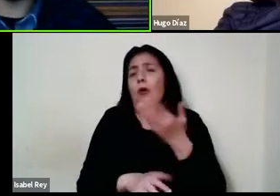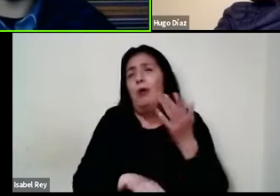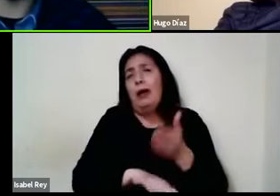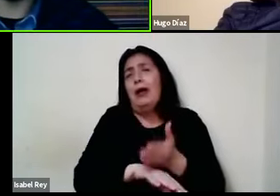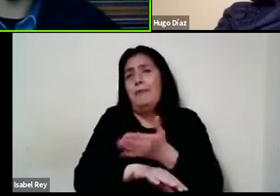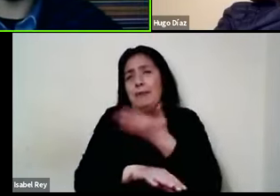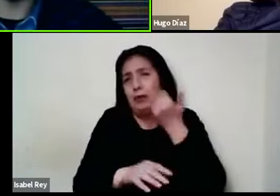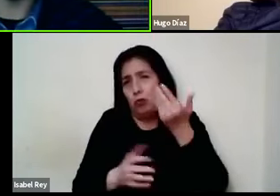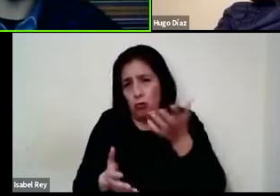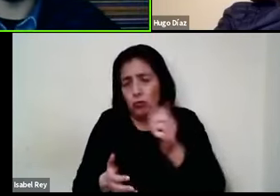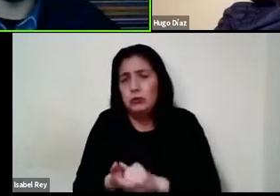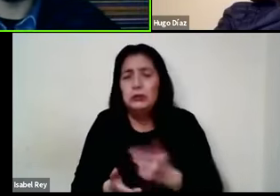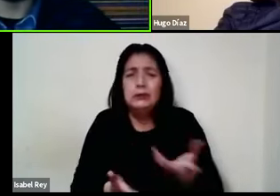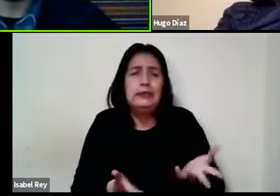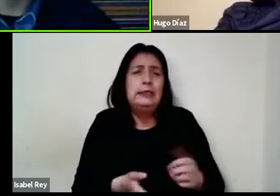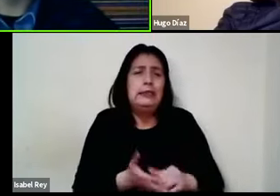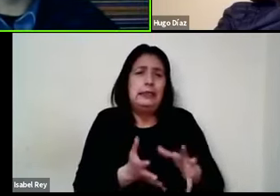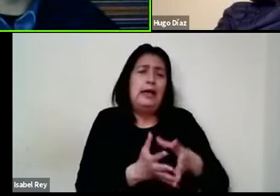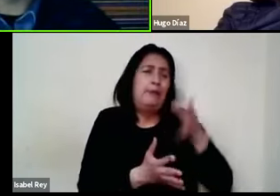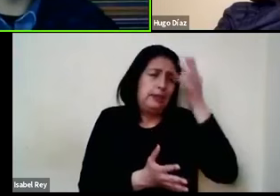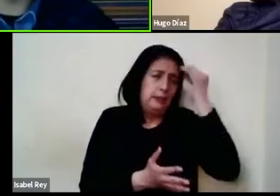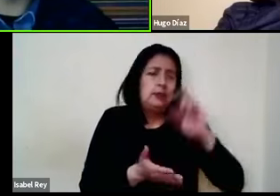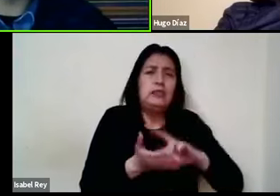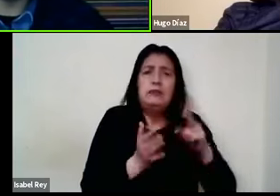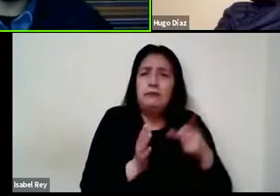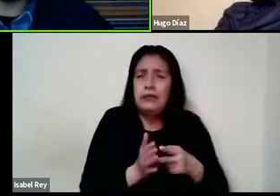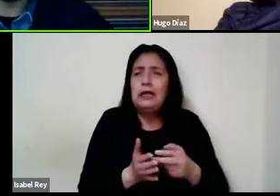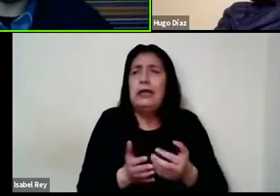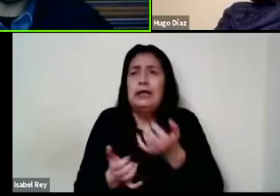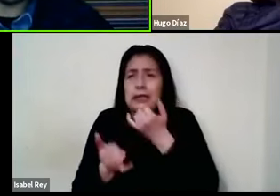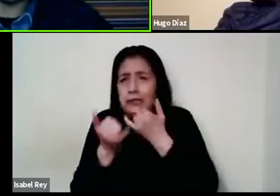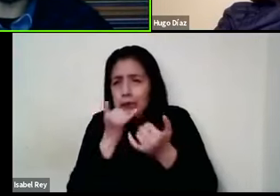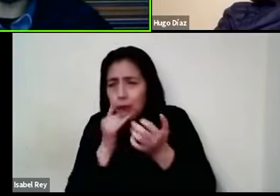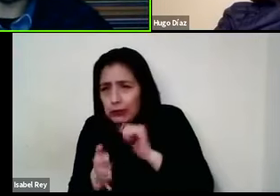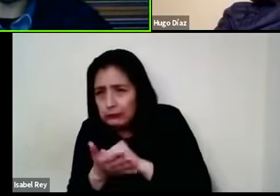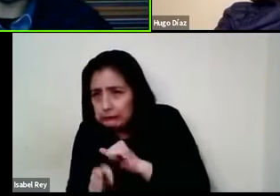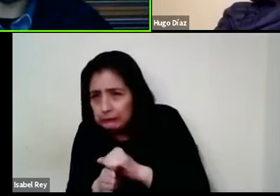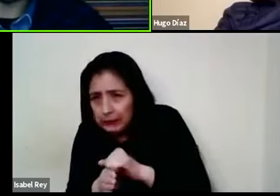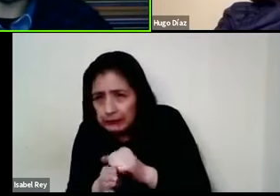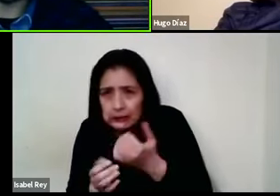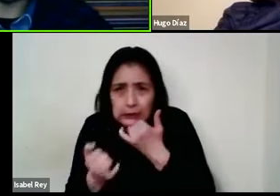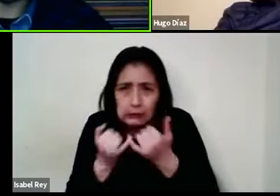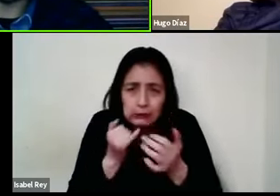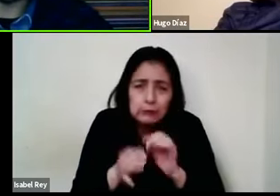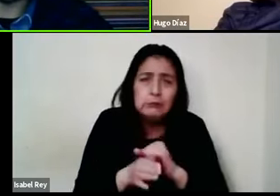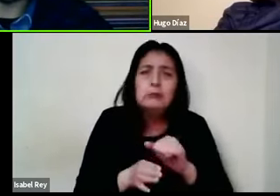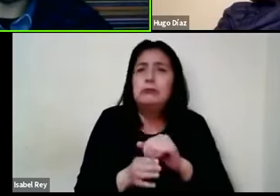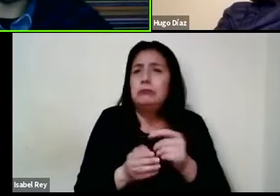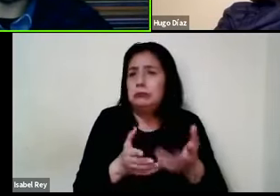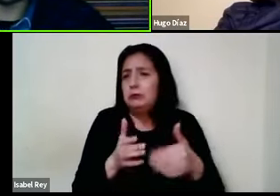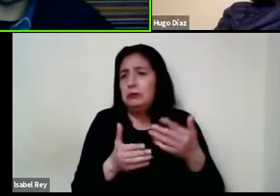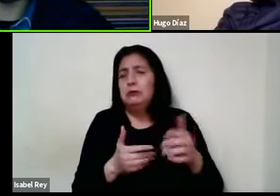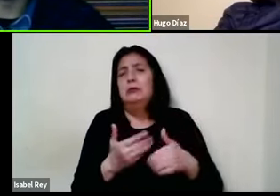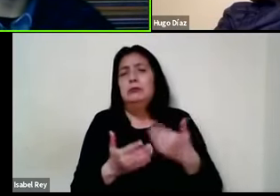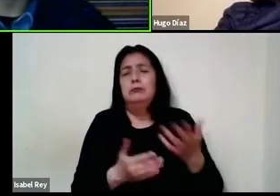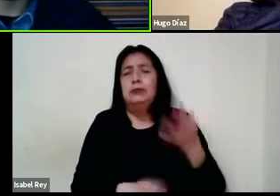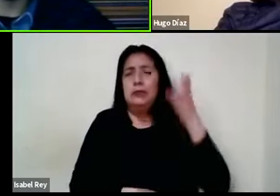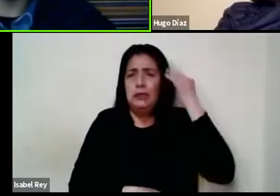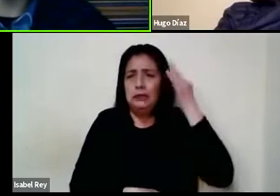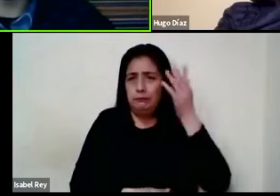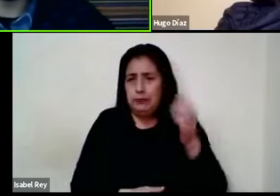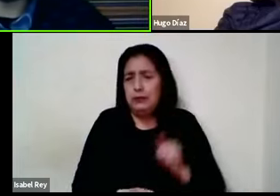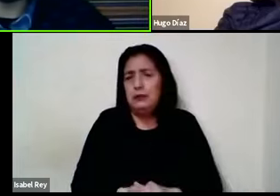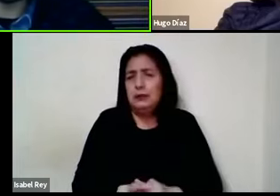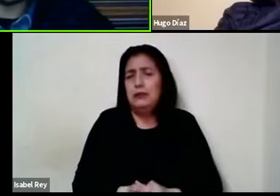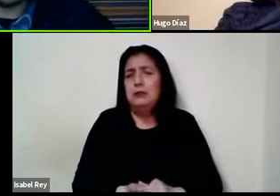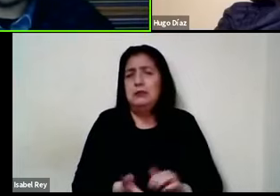el aprendizaje es ensayo-error. Y ese es un buen punto para ir reflexionando también desde mi experiencia, que